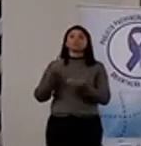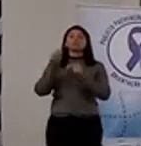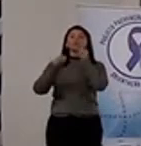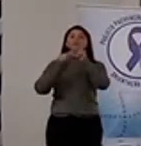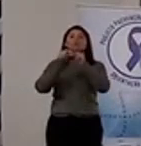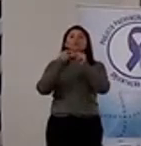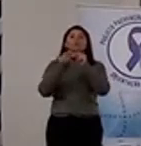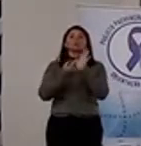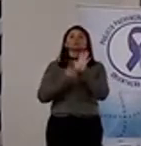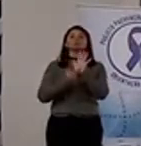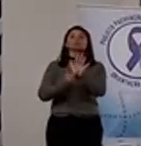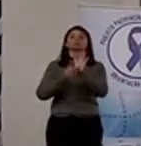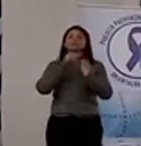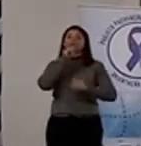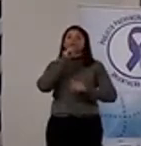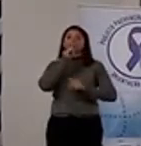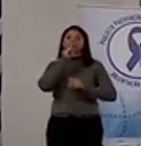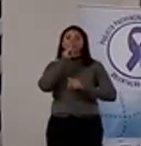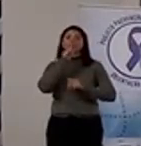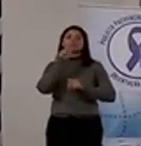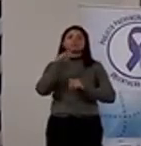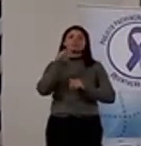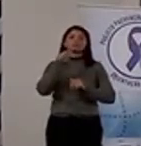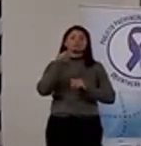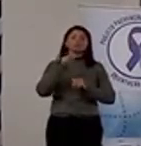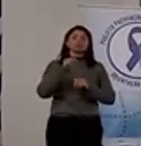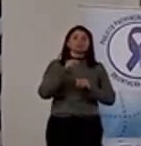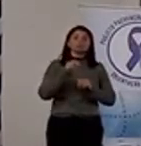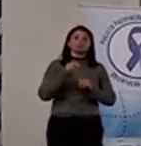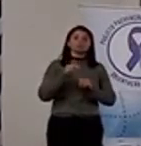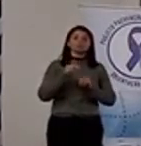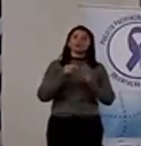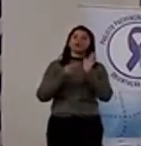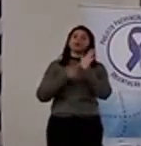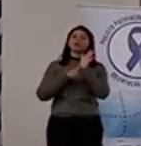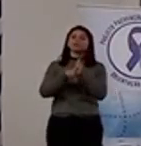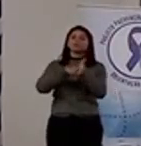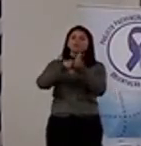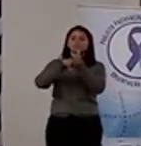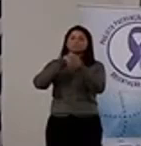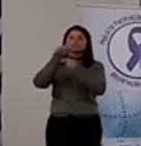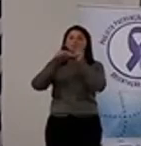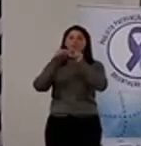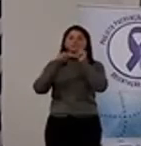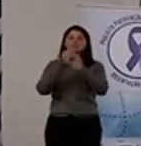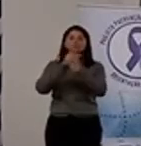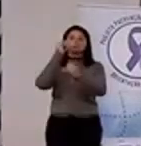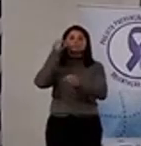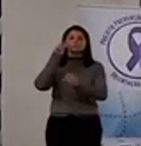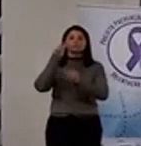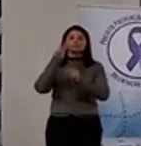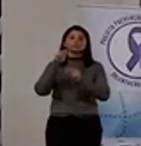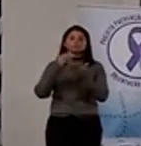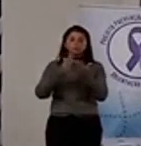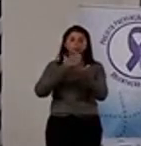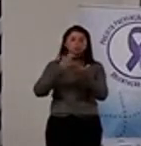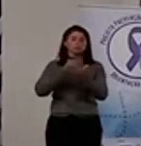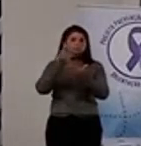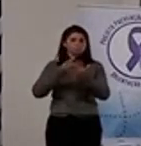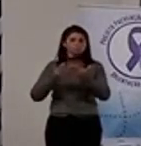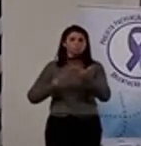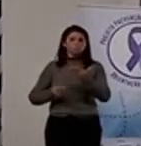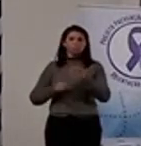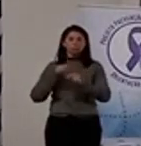o cariótipo, né? Então, o cariótipo, ele é um exame que, infelizmente, embora conste que ele está na cartilha,